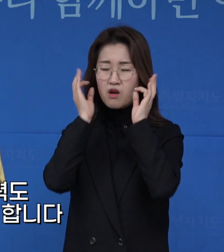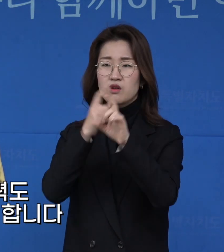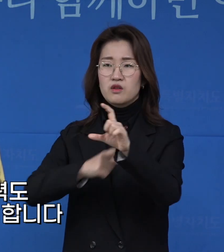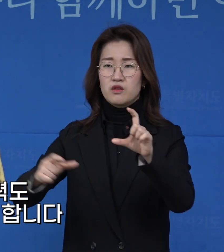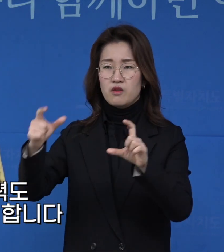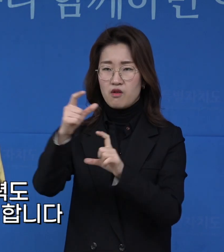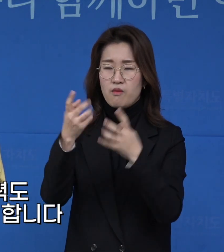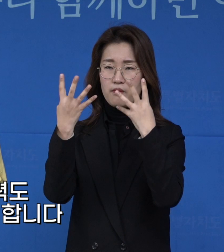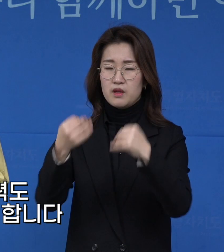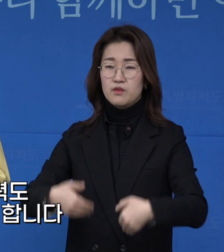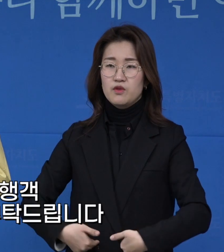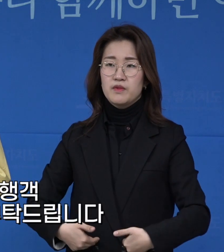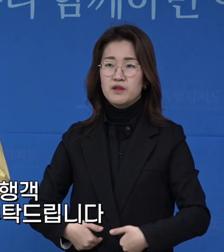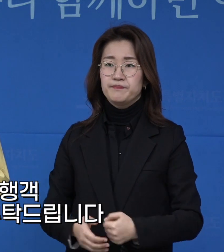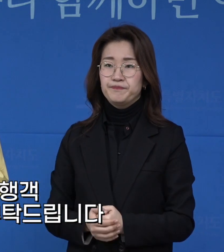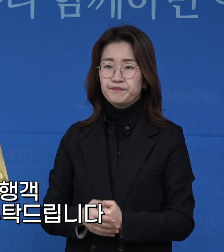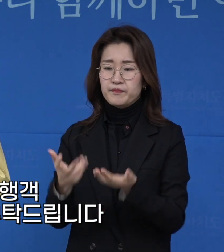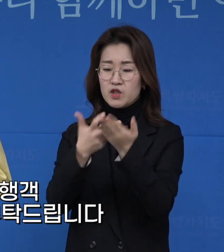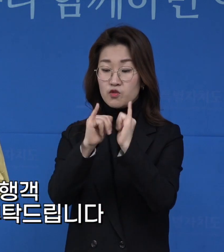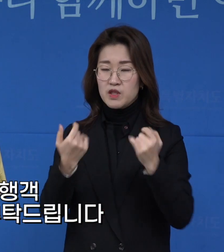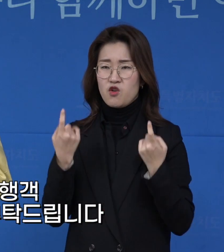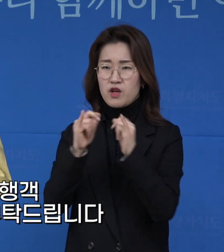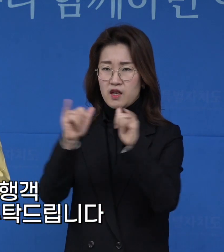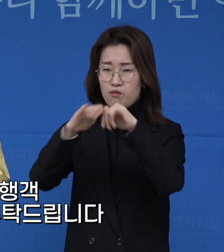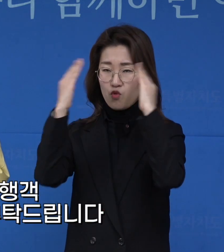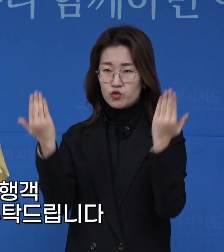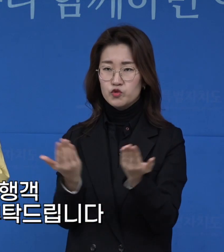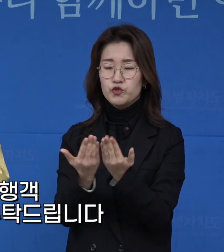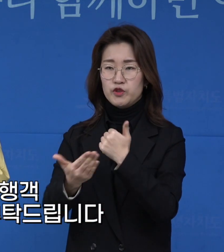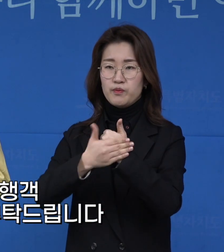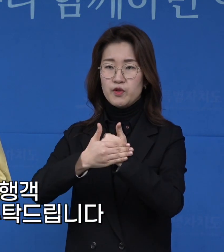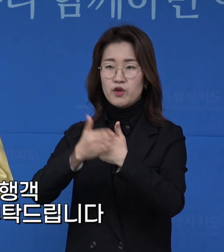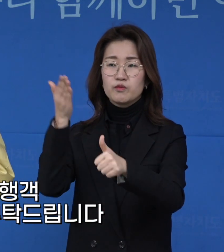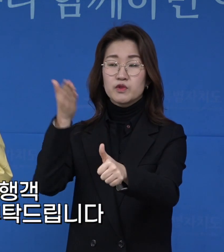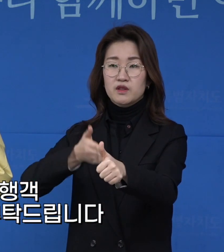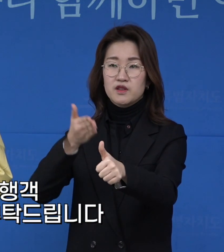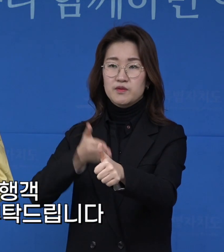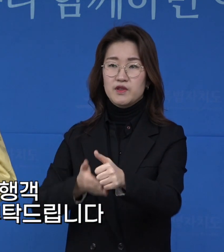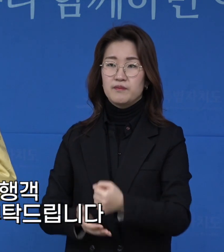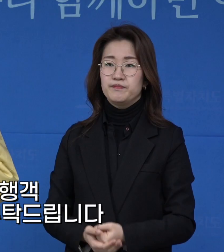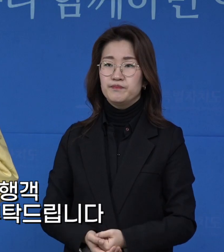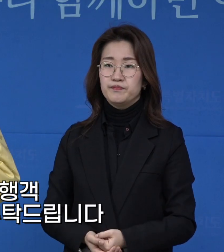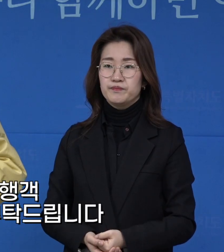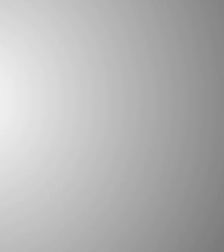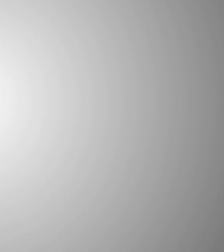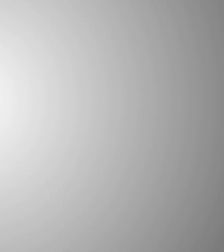강해져야 합니다 범인과 여행 100 모두의 협력을 부탁 드리겠습니다